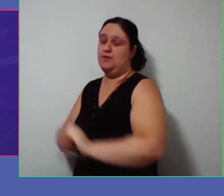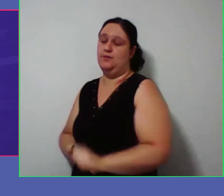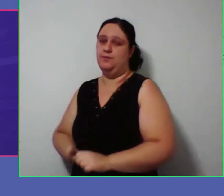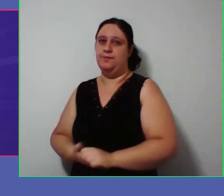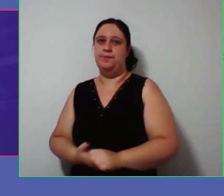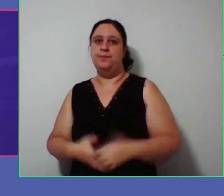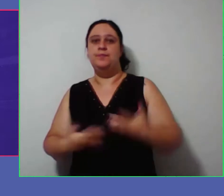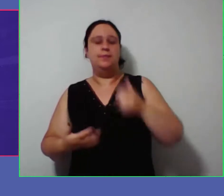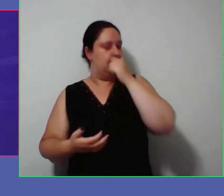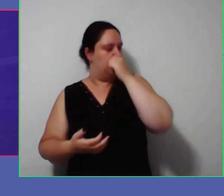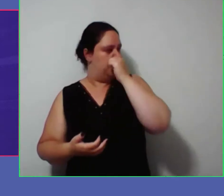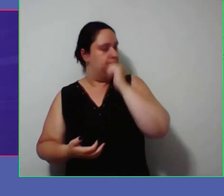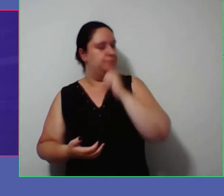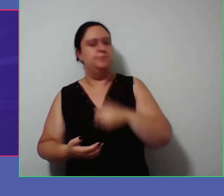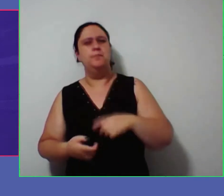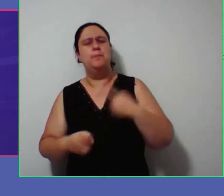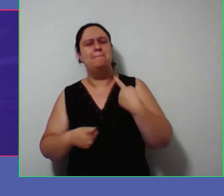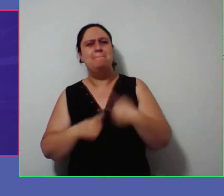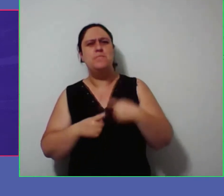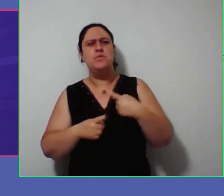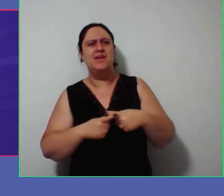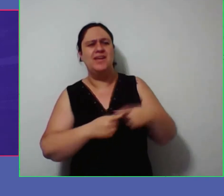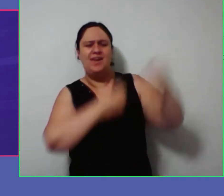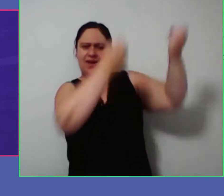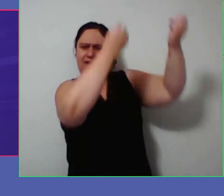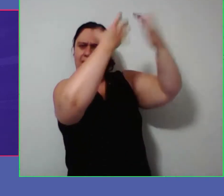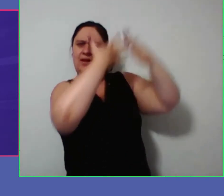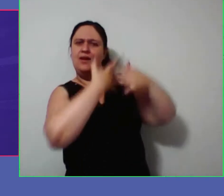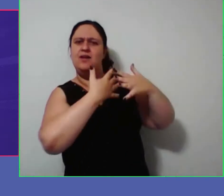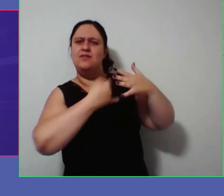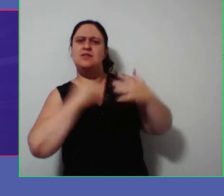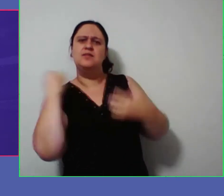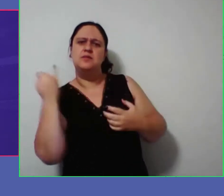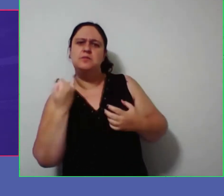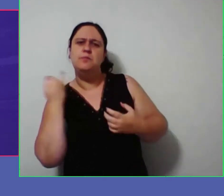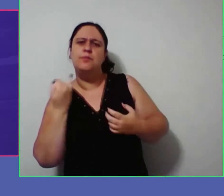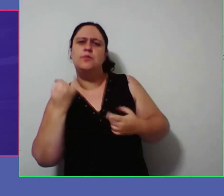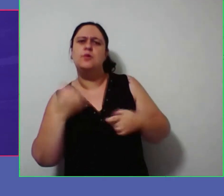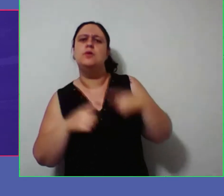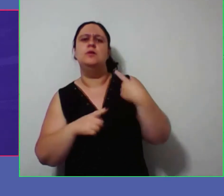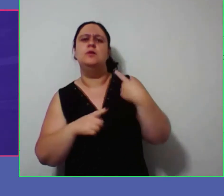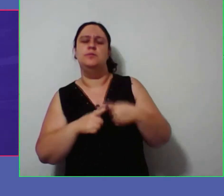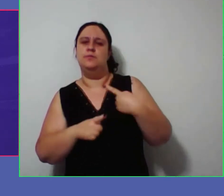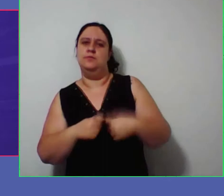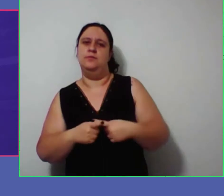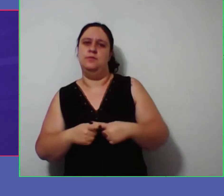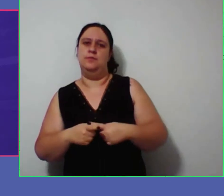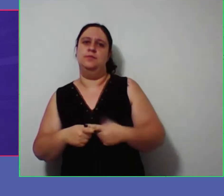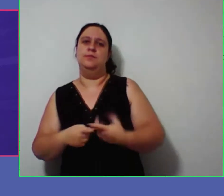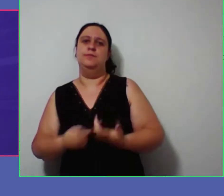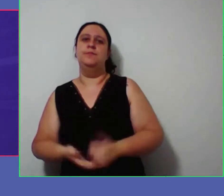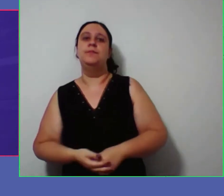essa revelação é tão importante? Porque Cristo, por que